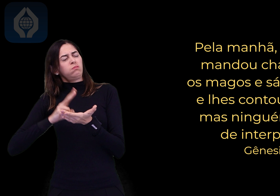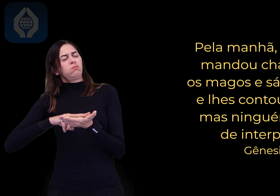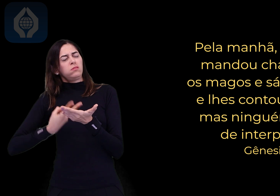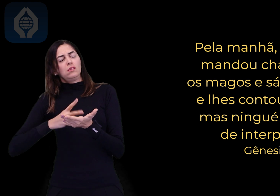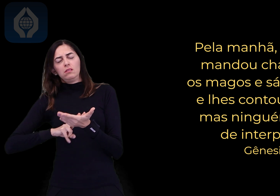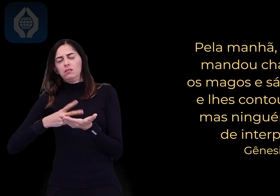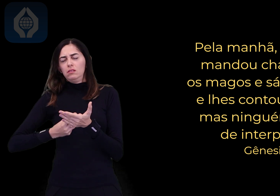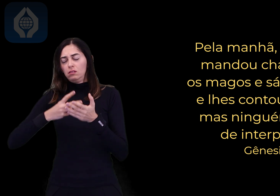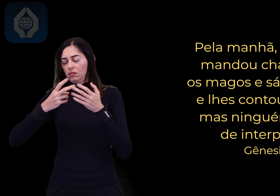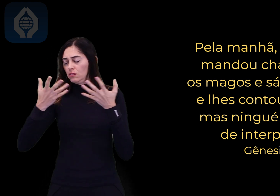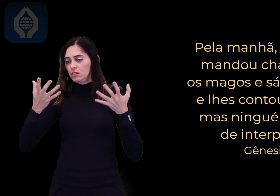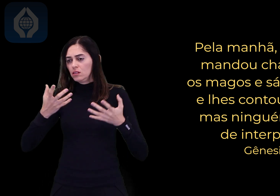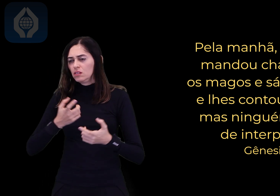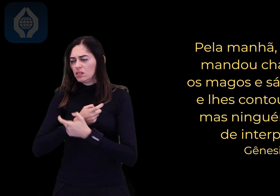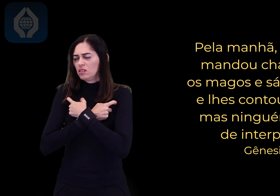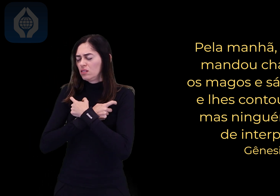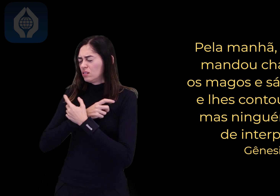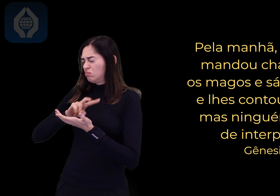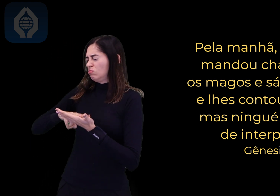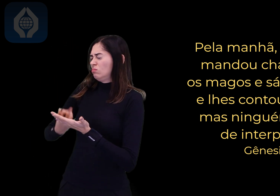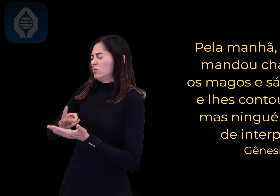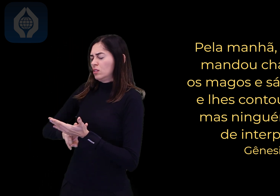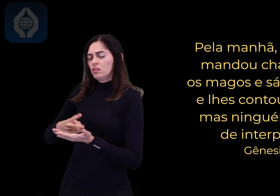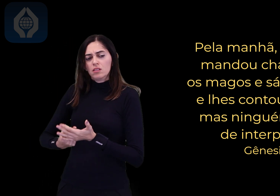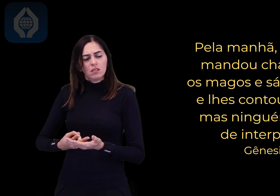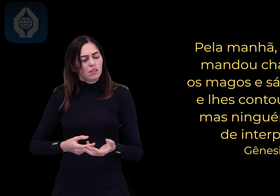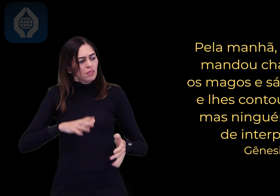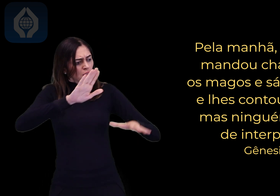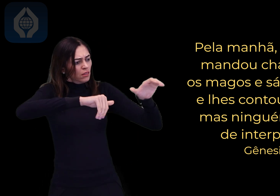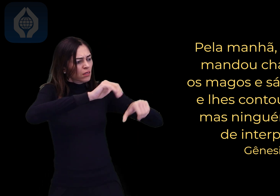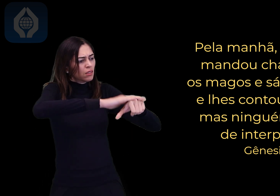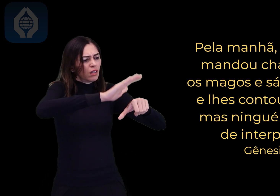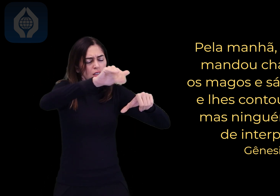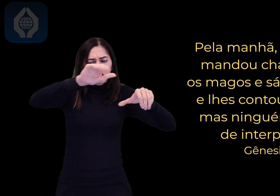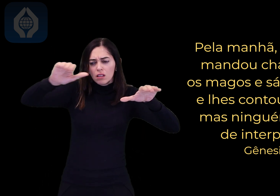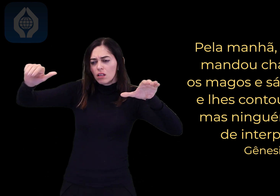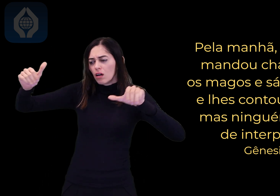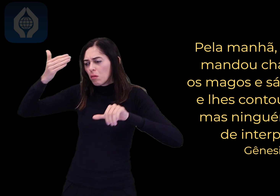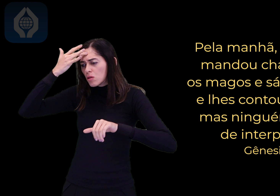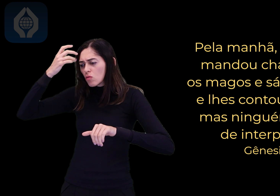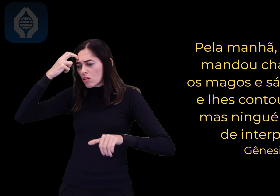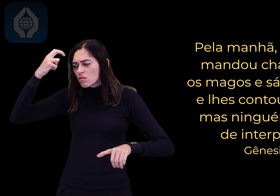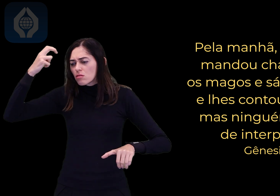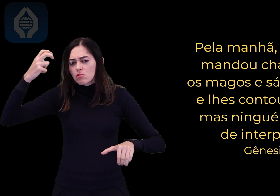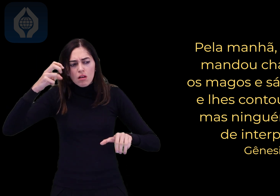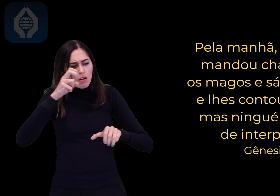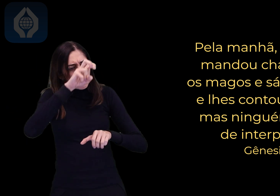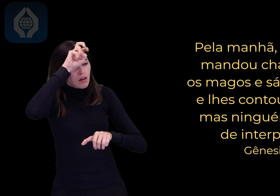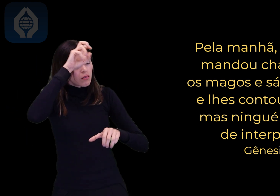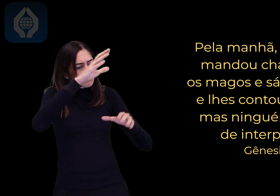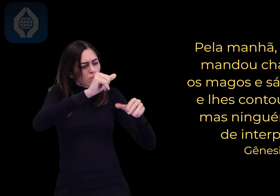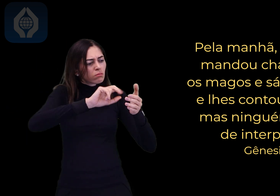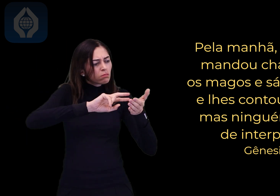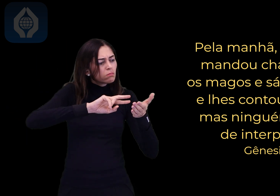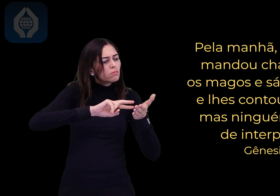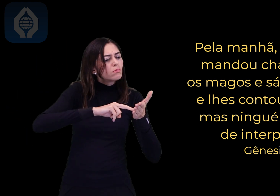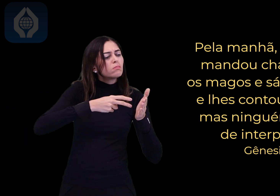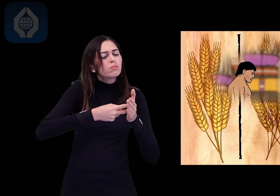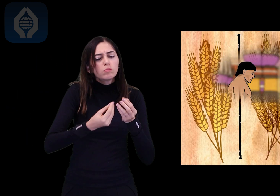mandou chamar todos os magos e sábios do Egito. Ele lhes contou os sonhos, mas ninguém foi capaz de interpretá-lo.